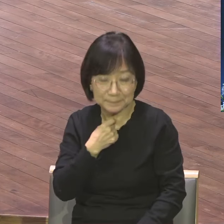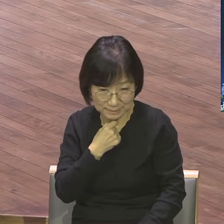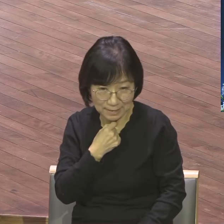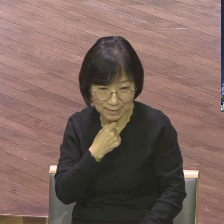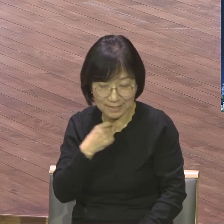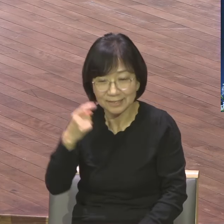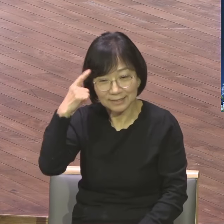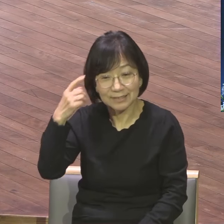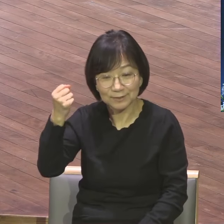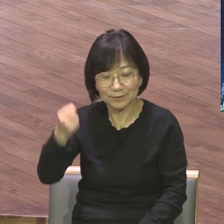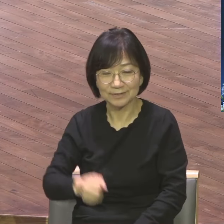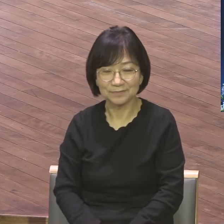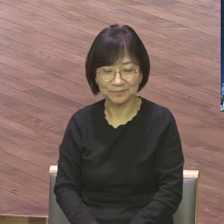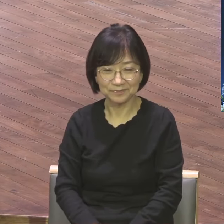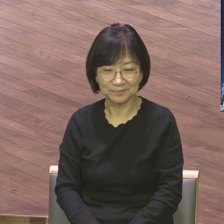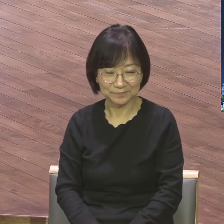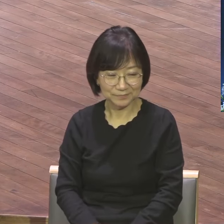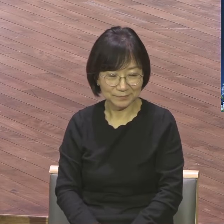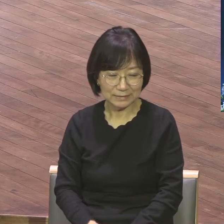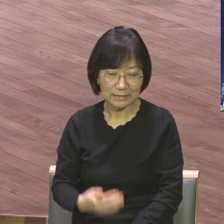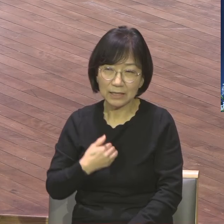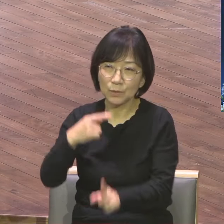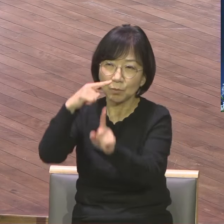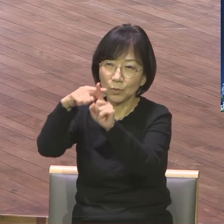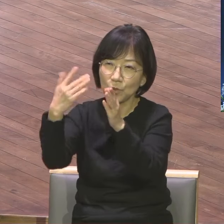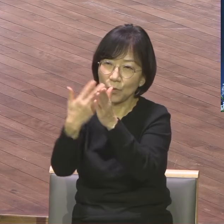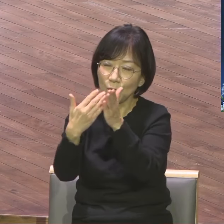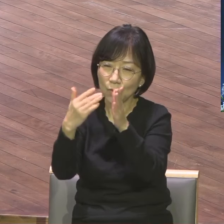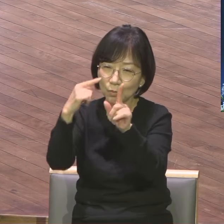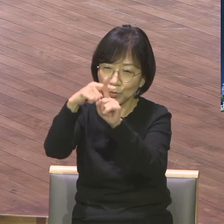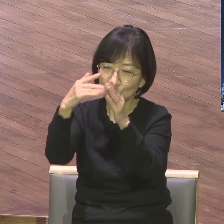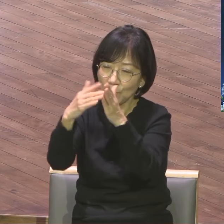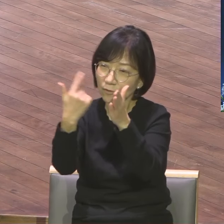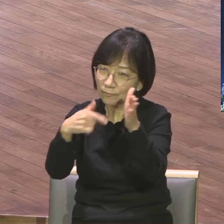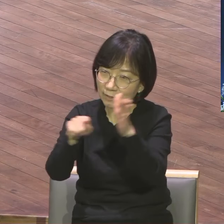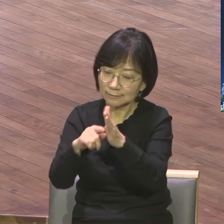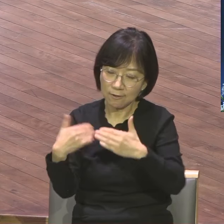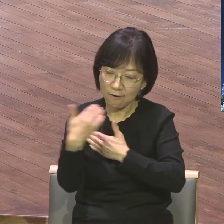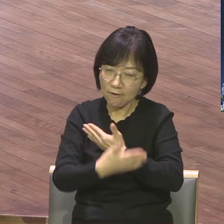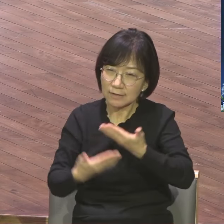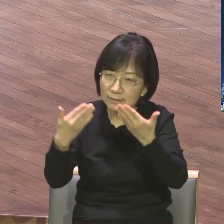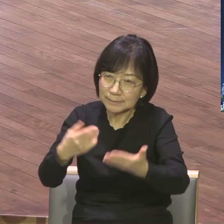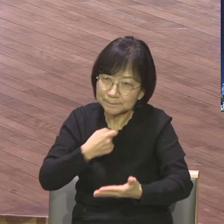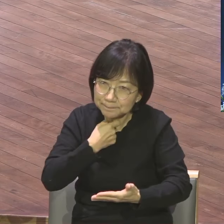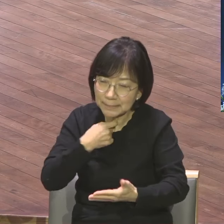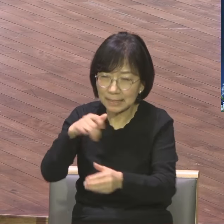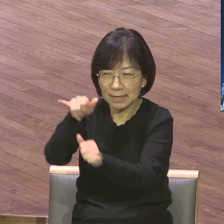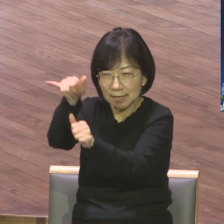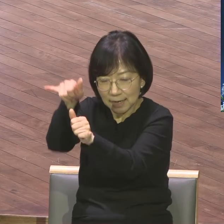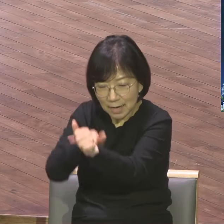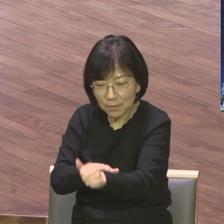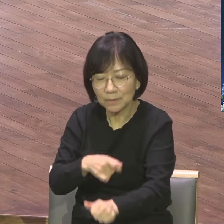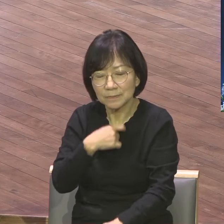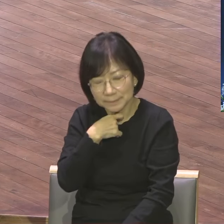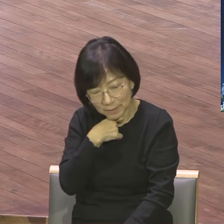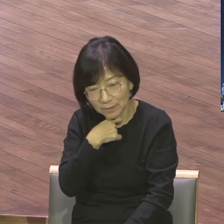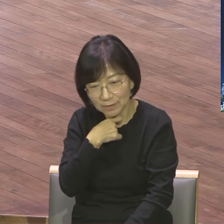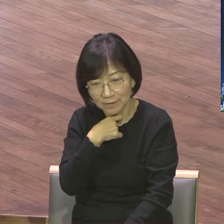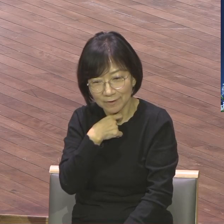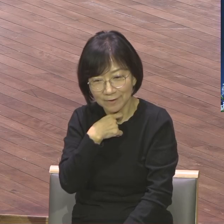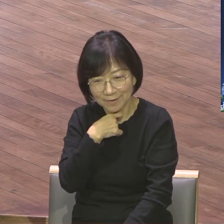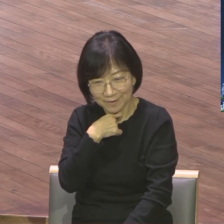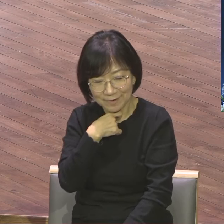없이 빚도 없이 교회를 위해 어떻게 헌신할까? 어떻게 충성할까? 박수 받는 것이